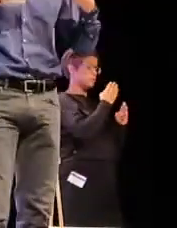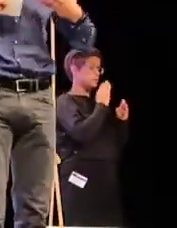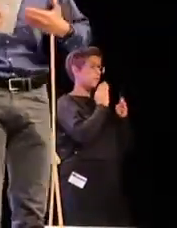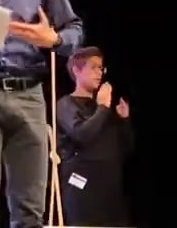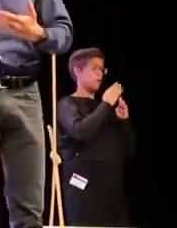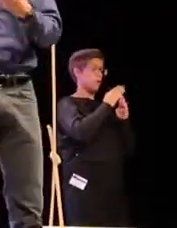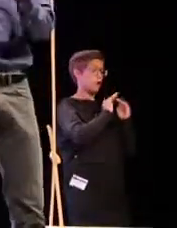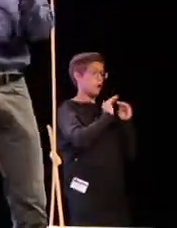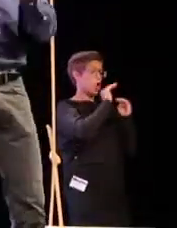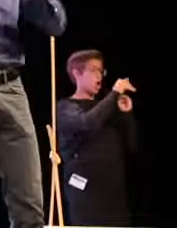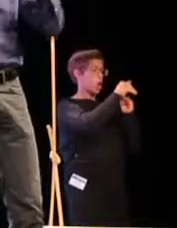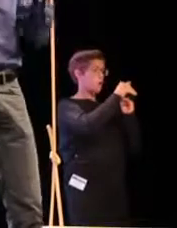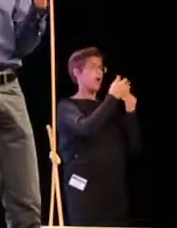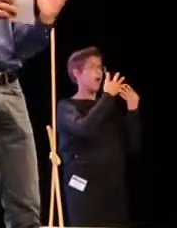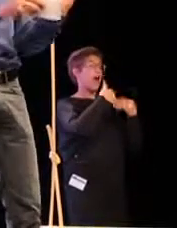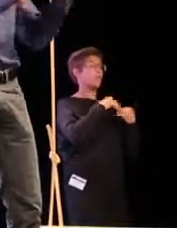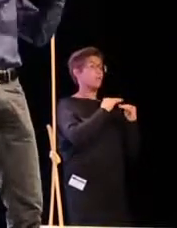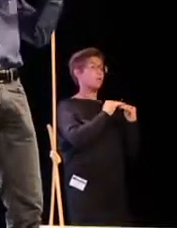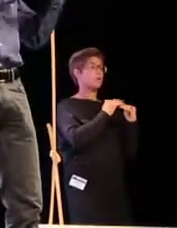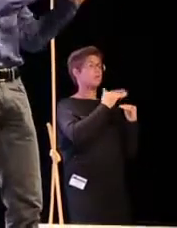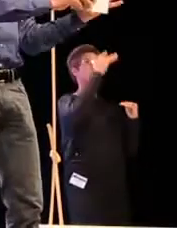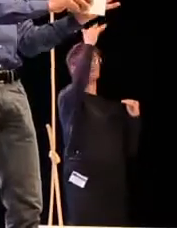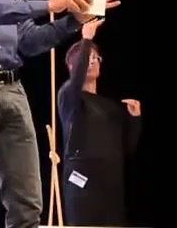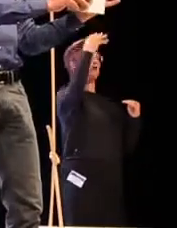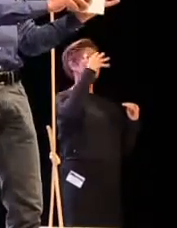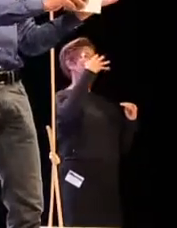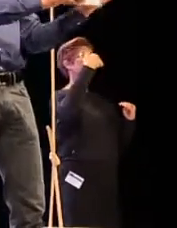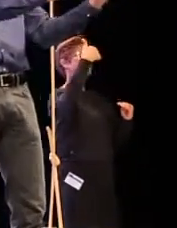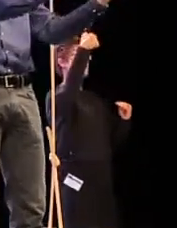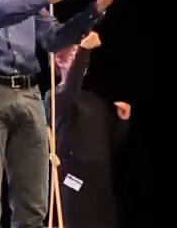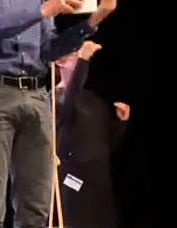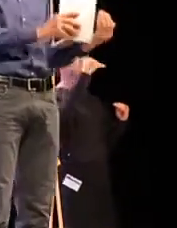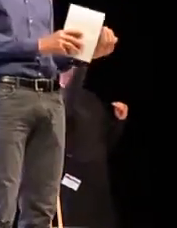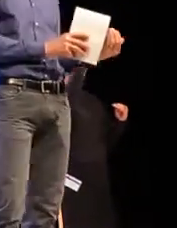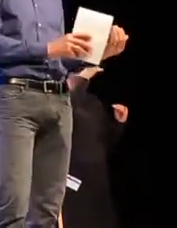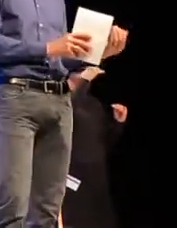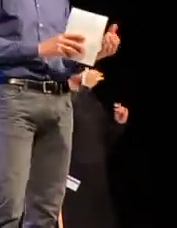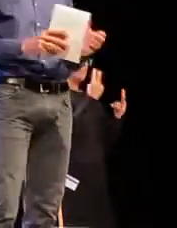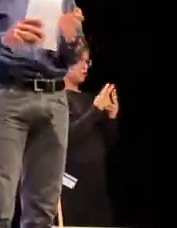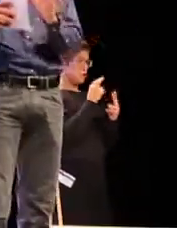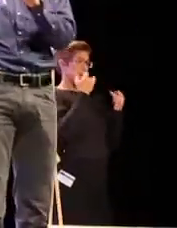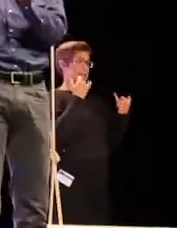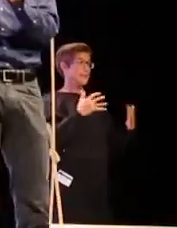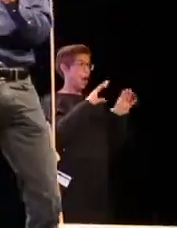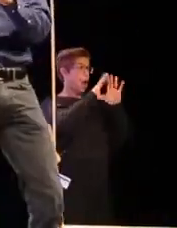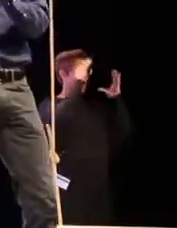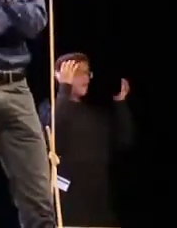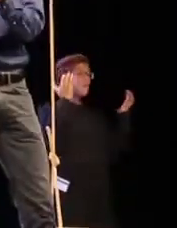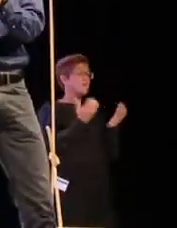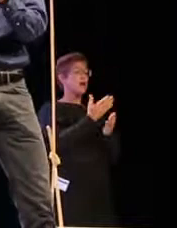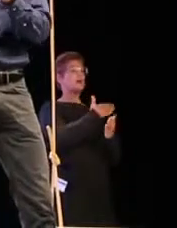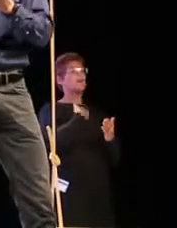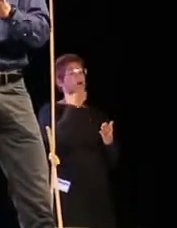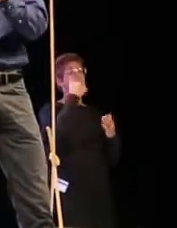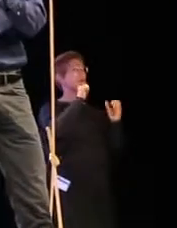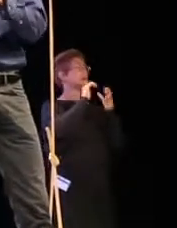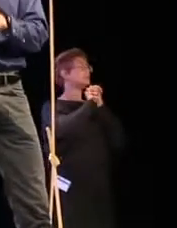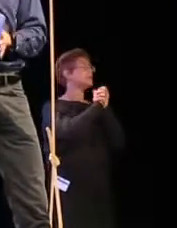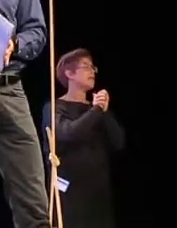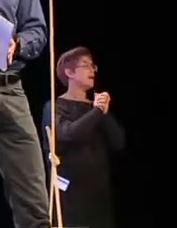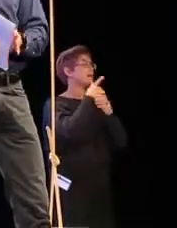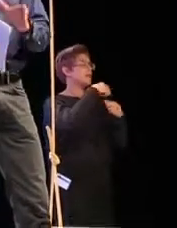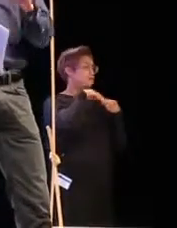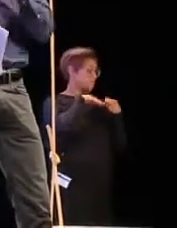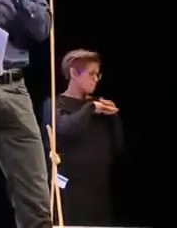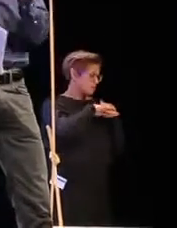gör. Utan att världen, planeten går från att vara vår bästa vän som buffrar våra påfrestningar till att bli vår fiende och